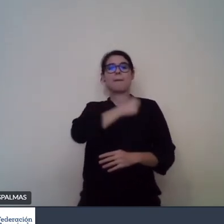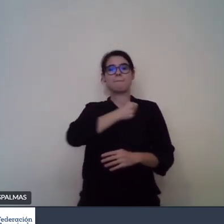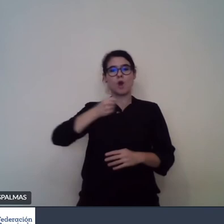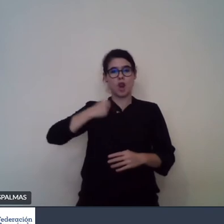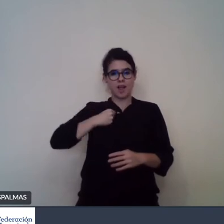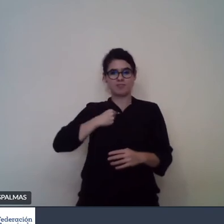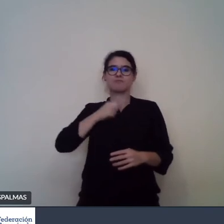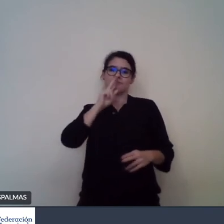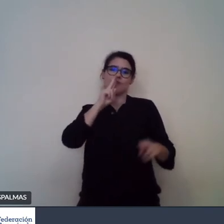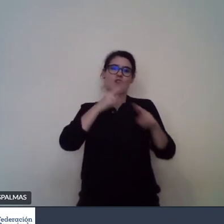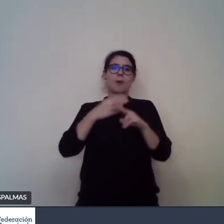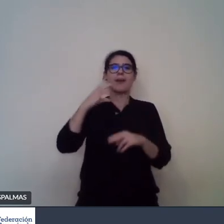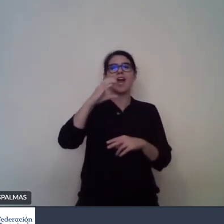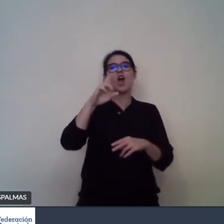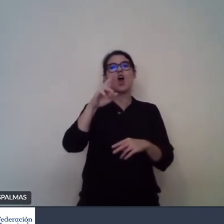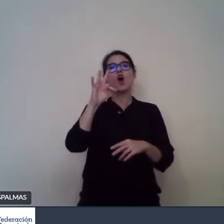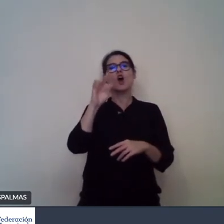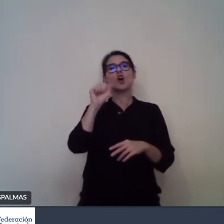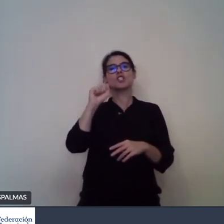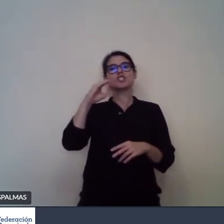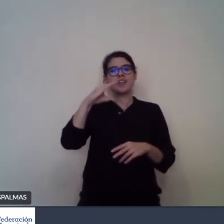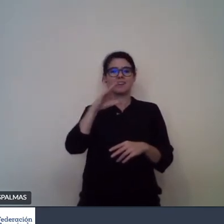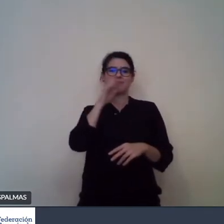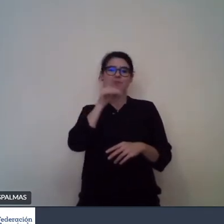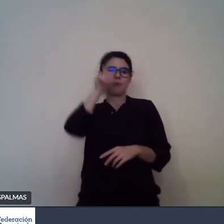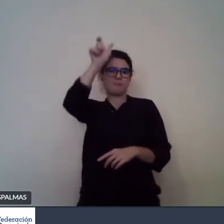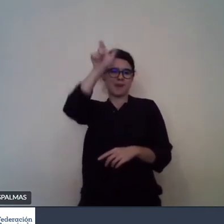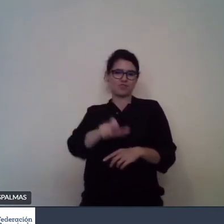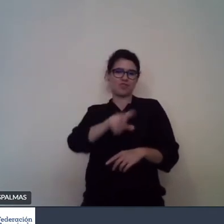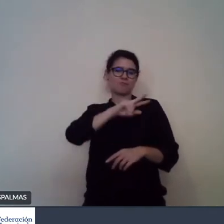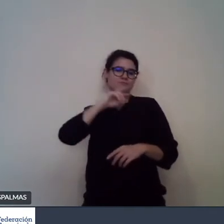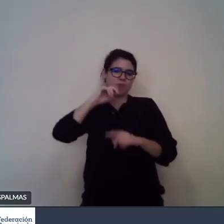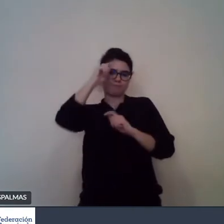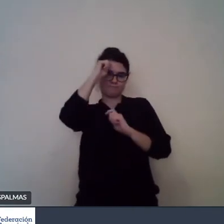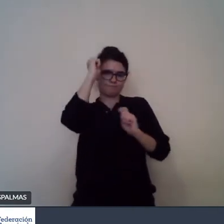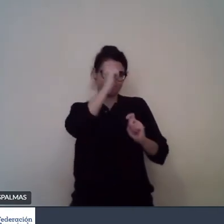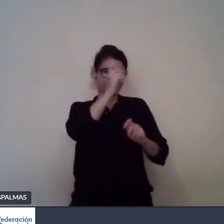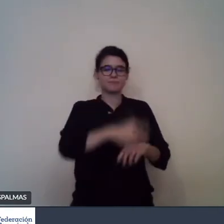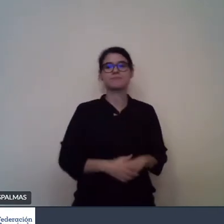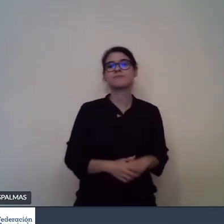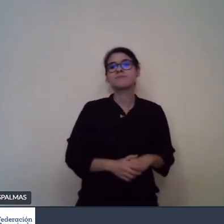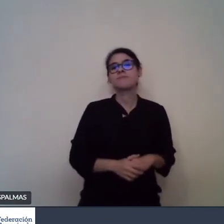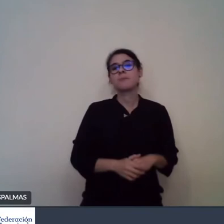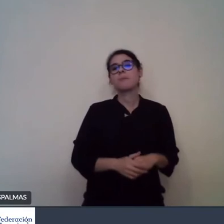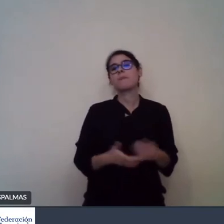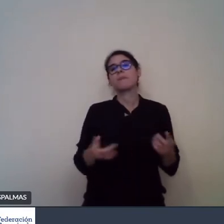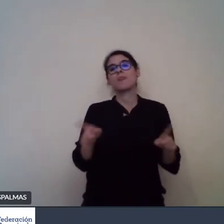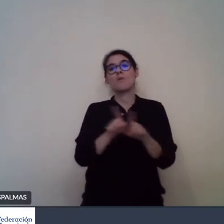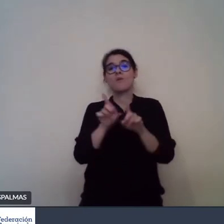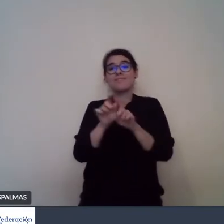Gortat, es decir, hace un autobloqueo para impedir la ayuda de su defensor al penetrador.